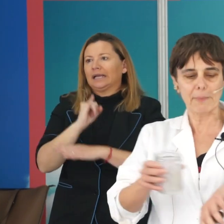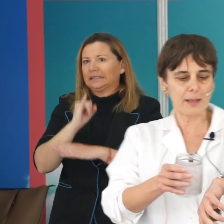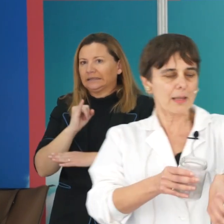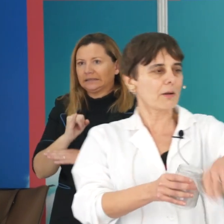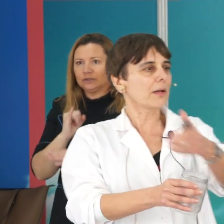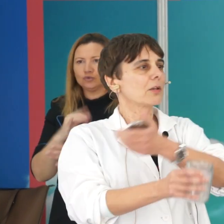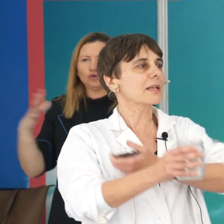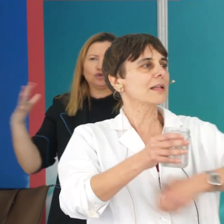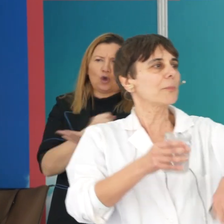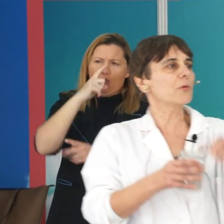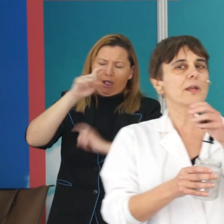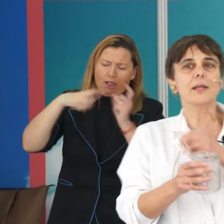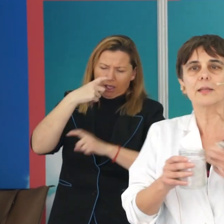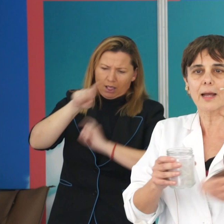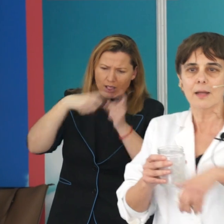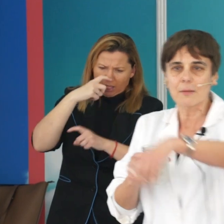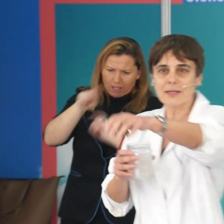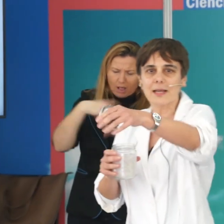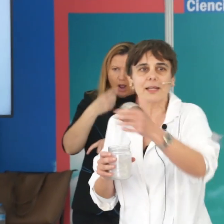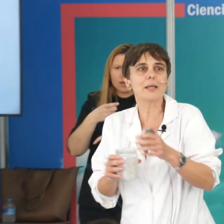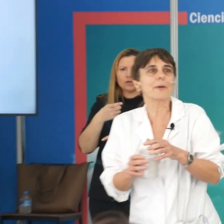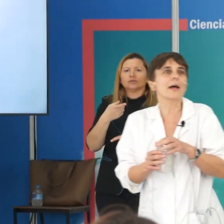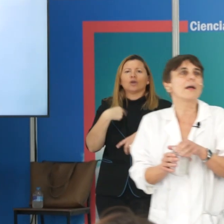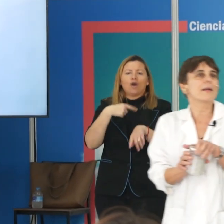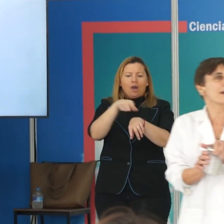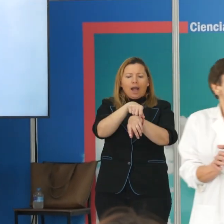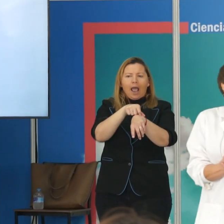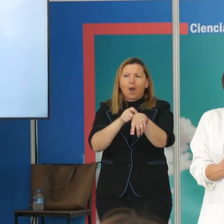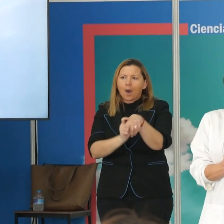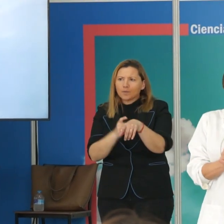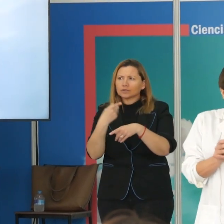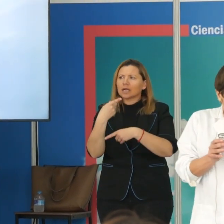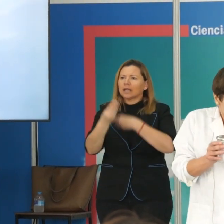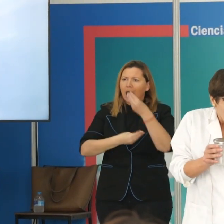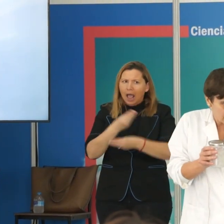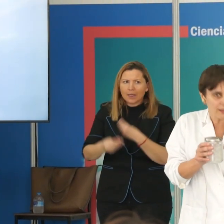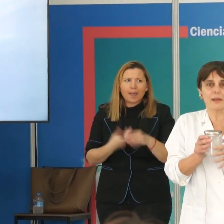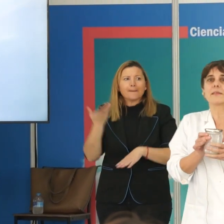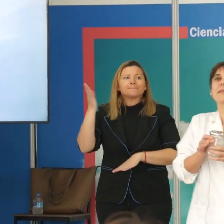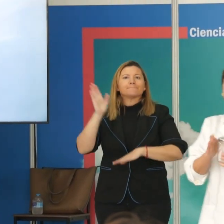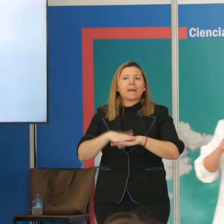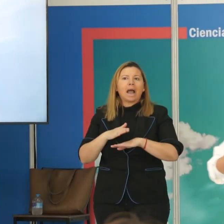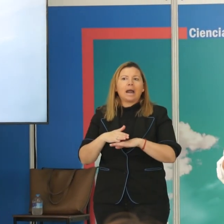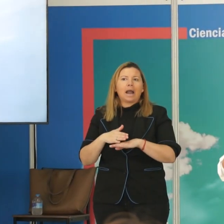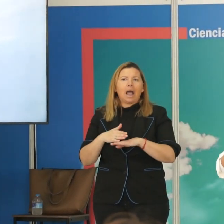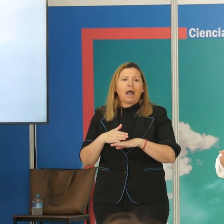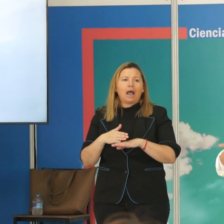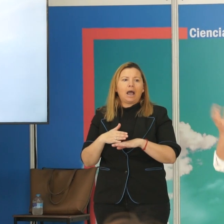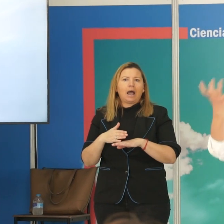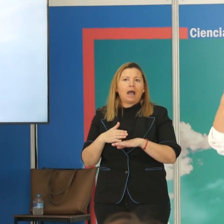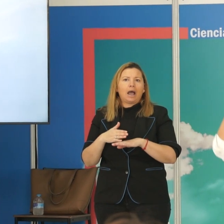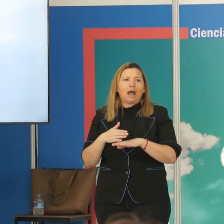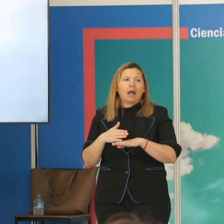hacemos la campaña, los niños hacen la pulserita para salir, para ya tener presente que tiene